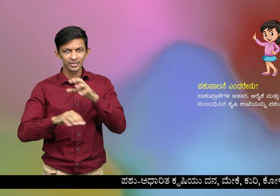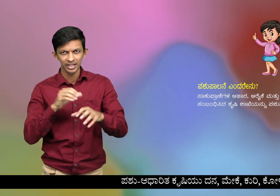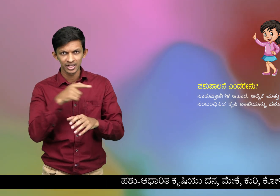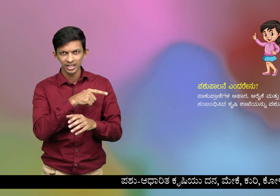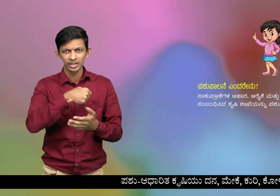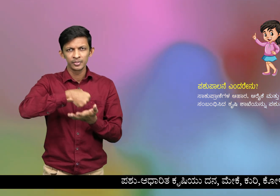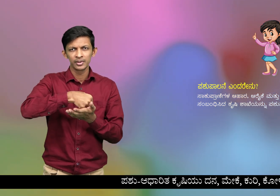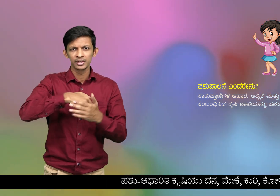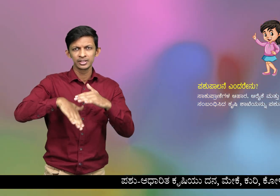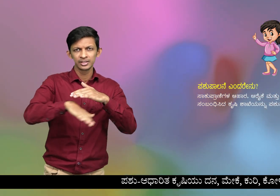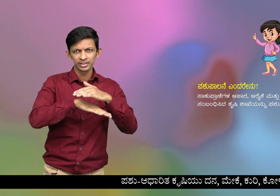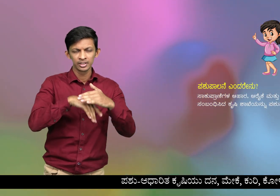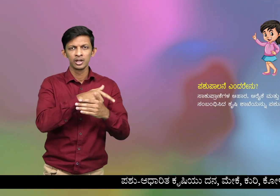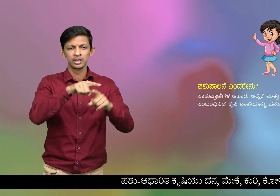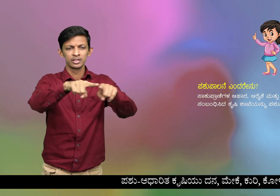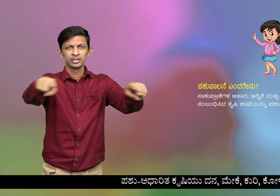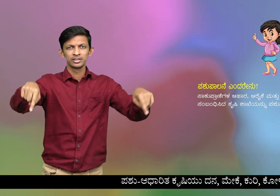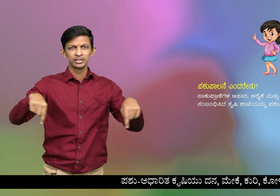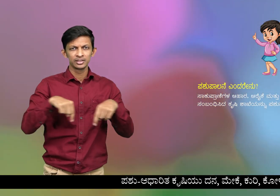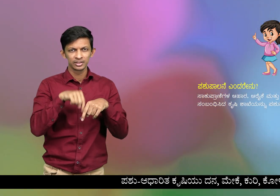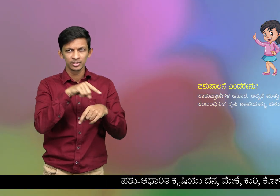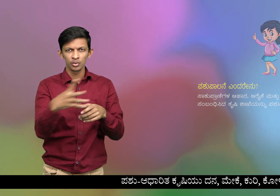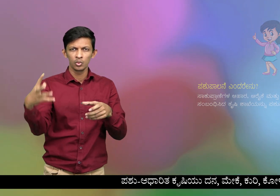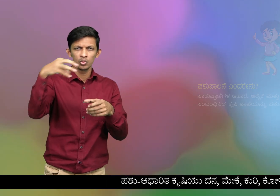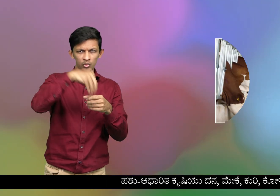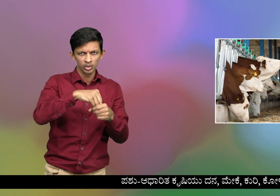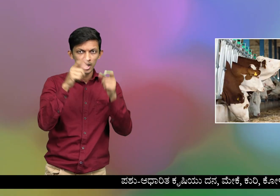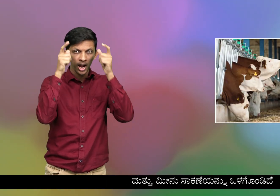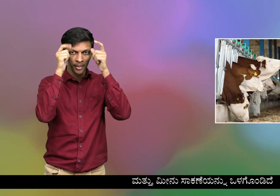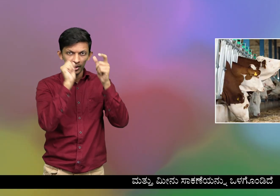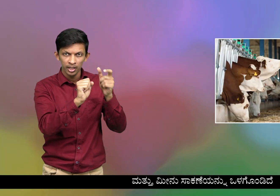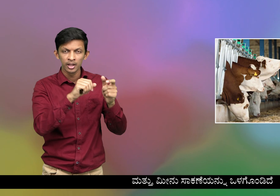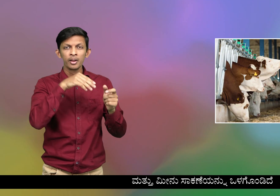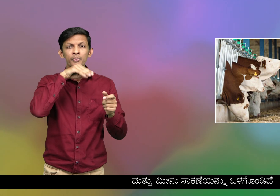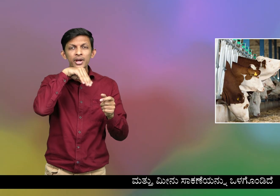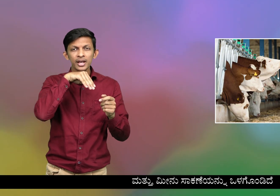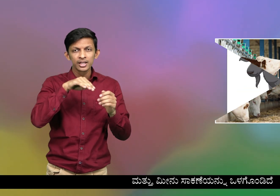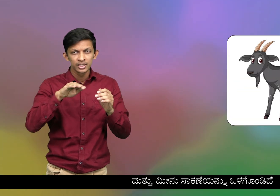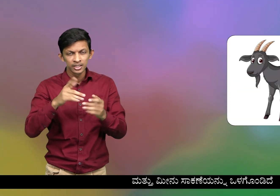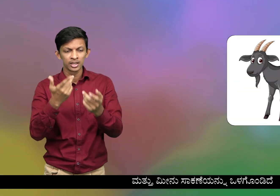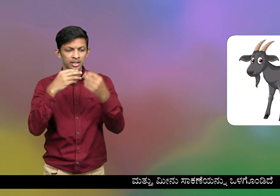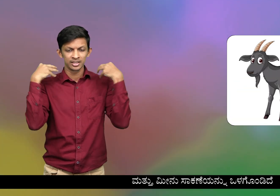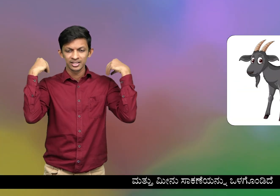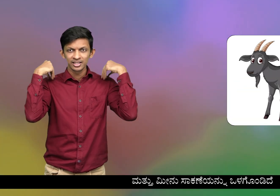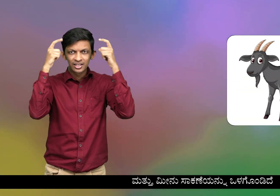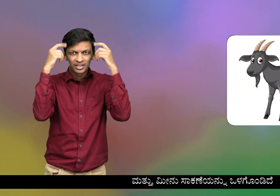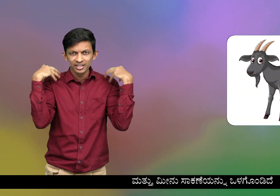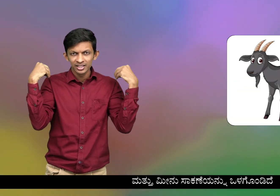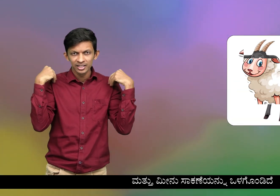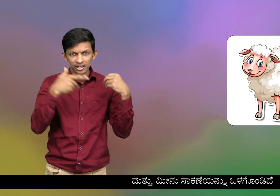ಪಶು ಆಧಾರಿತ ಕೃಷಿಯು ದನ, ಮೇಕೆ, ಕುರಿ, ಕೋಳಿ ಮತ್ತು ಮೀನು ಸಾಗಣೆಯನ್ನು ಒಳಗೊಂಡಿದೆ.